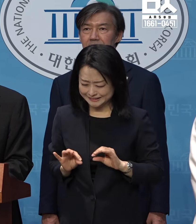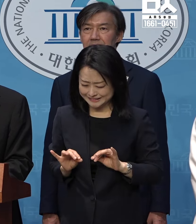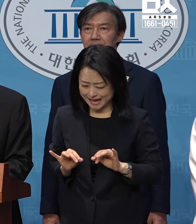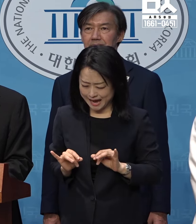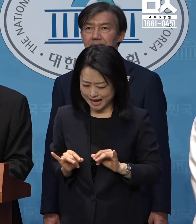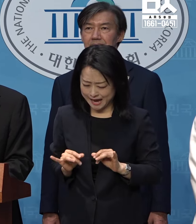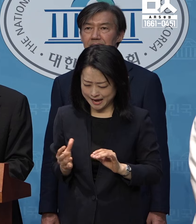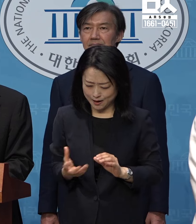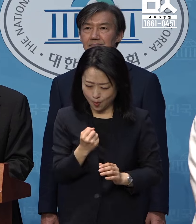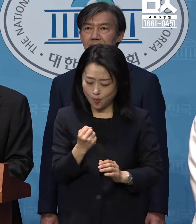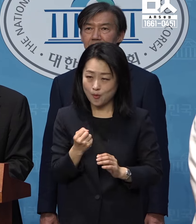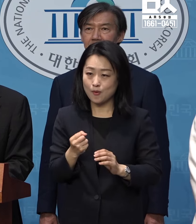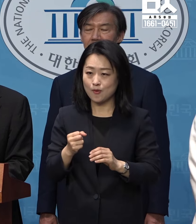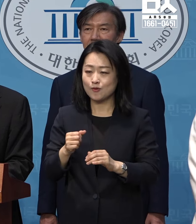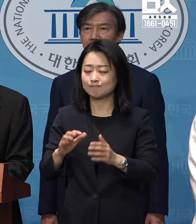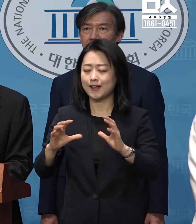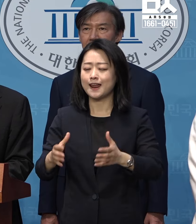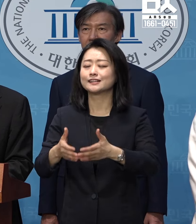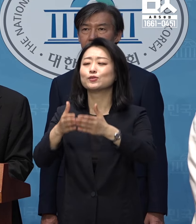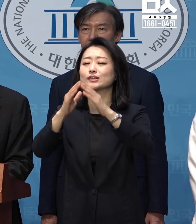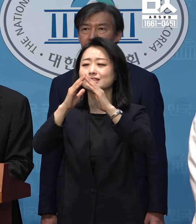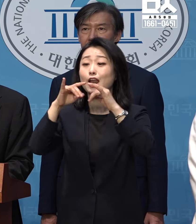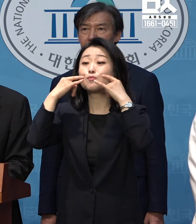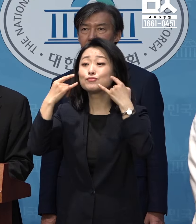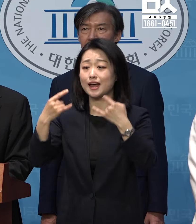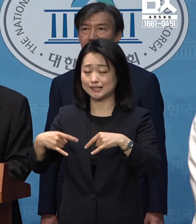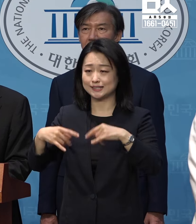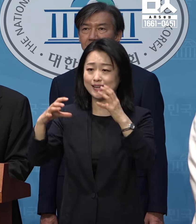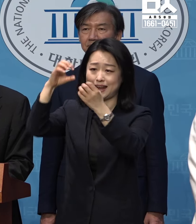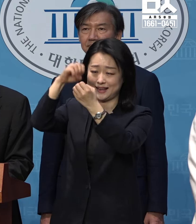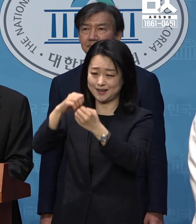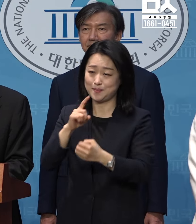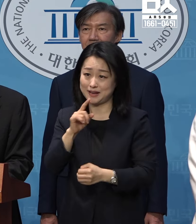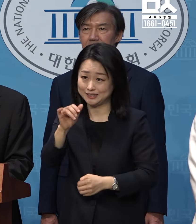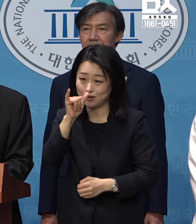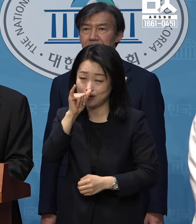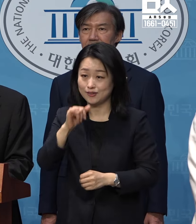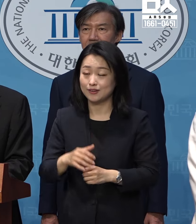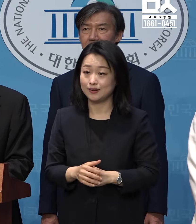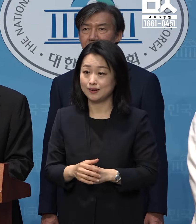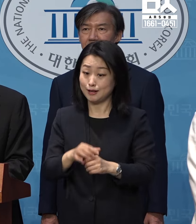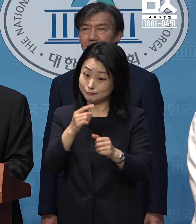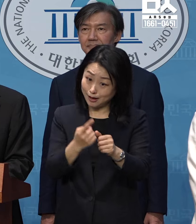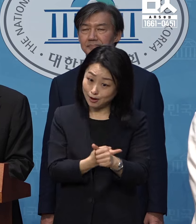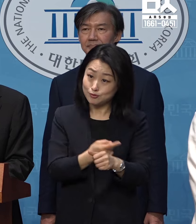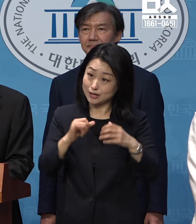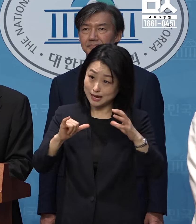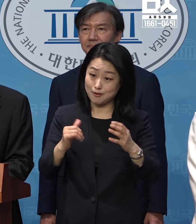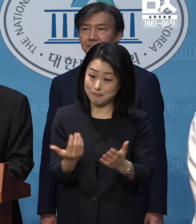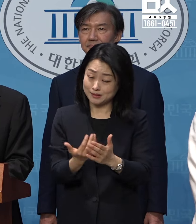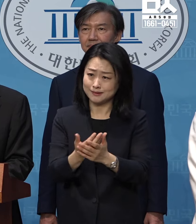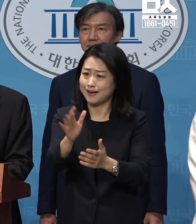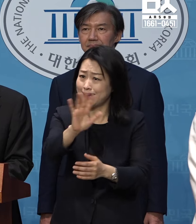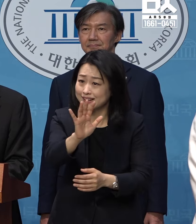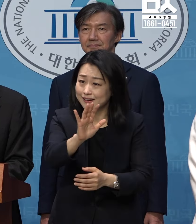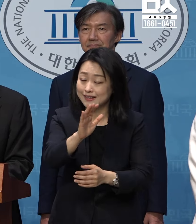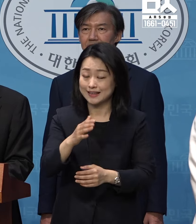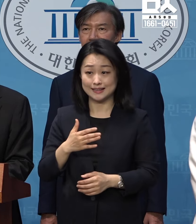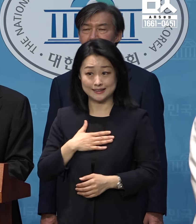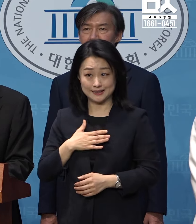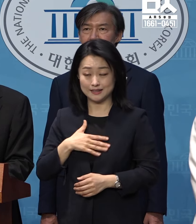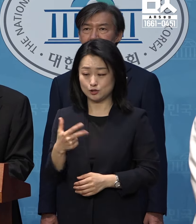격언입니다. 세상은 저절로 좋아지지 않는다고 합니다. 그래서 저희 혁신당은 제가